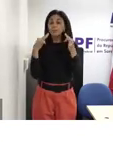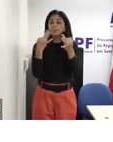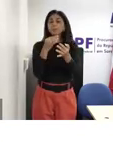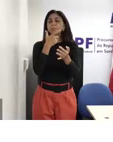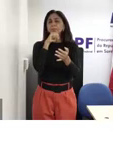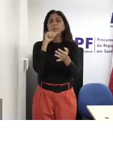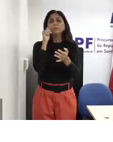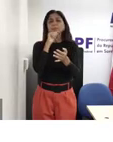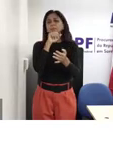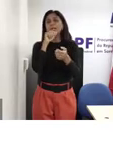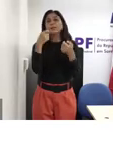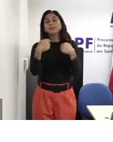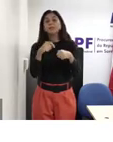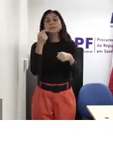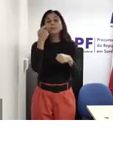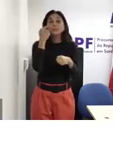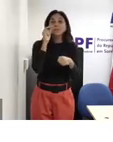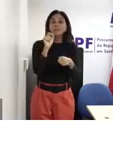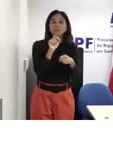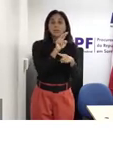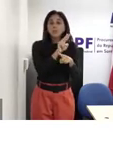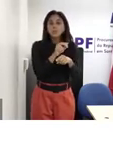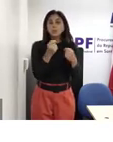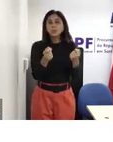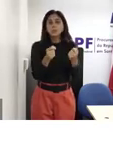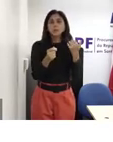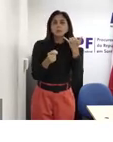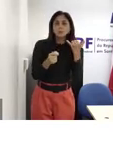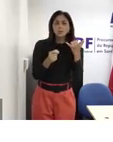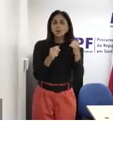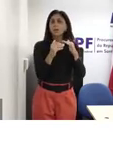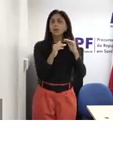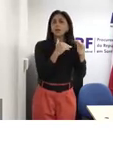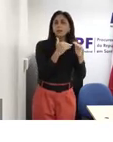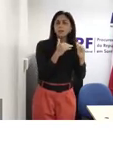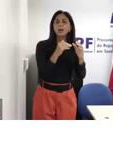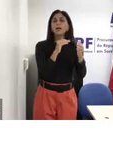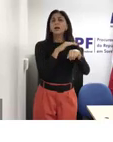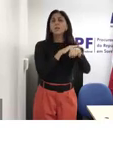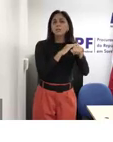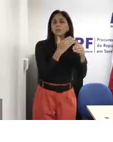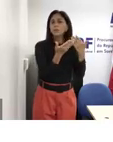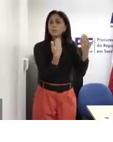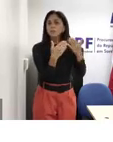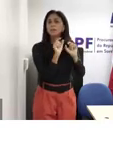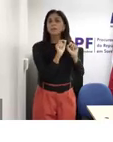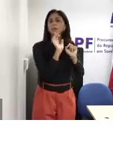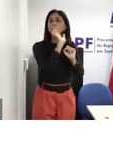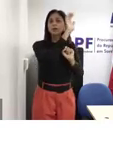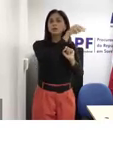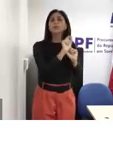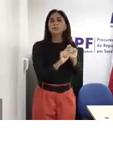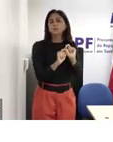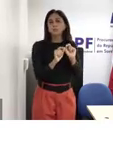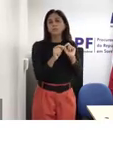essas crianças essas adolescentes já que essas organizações estão agindo de forma tão sofisticada de